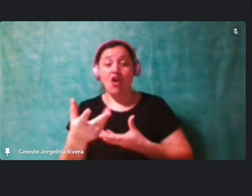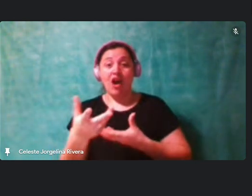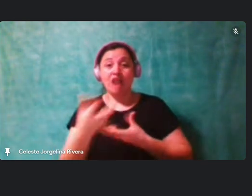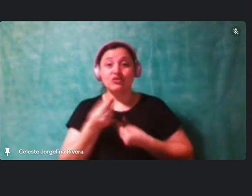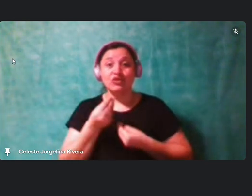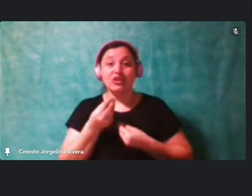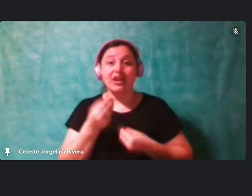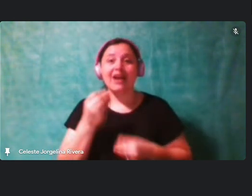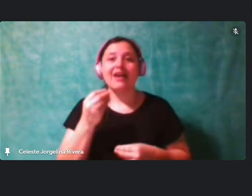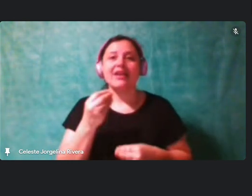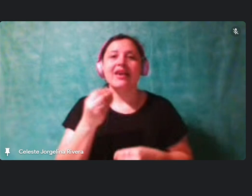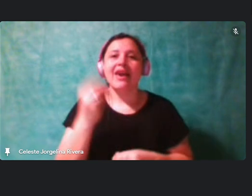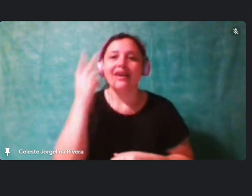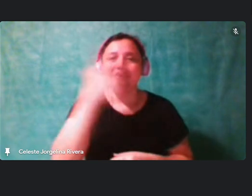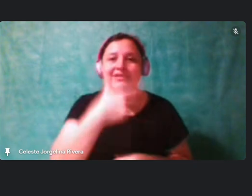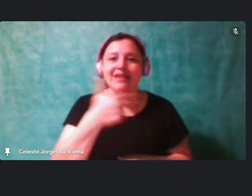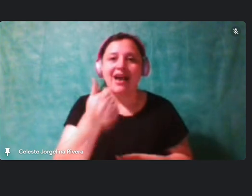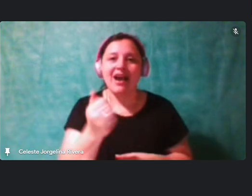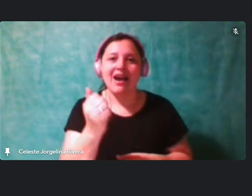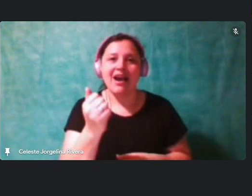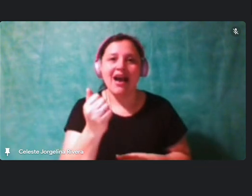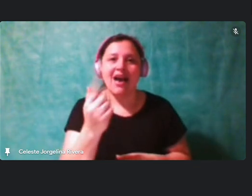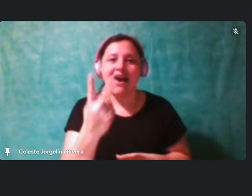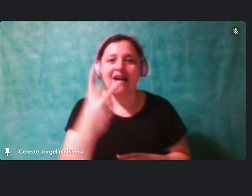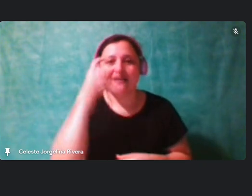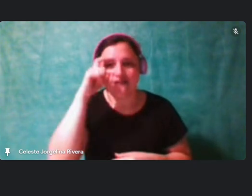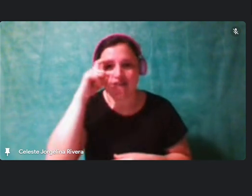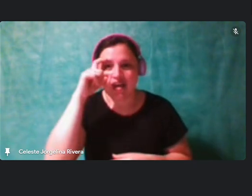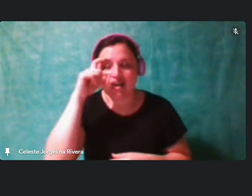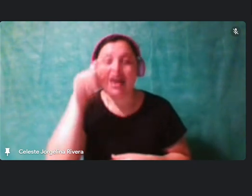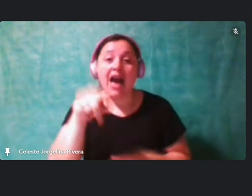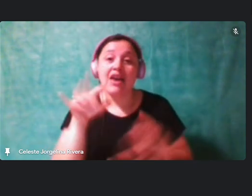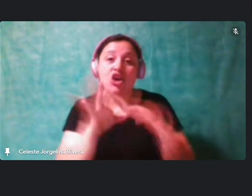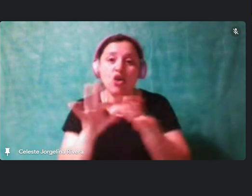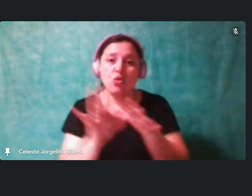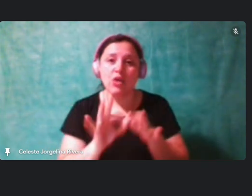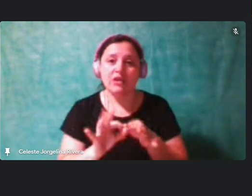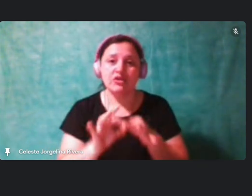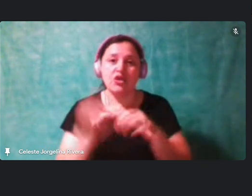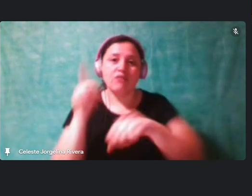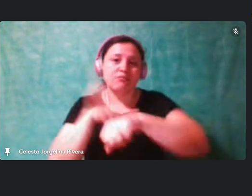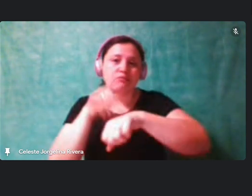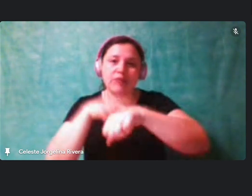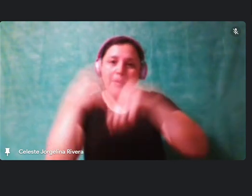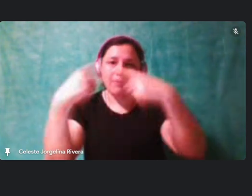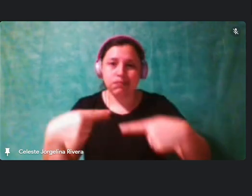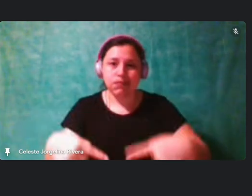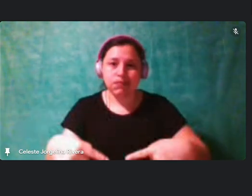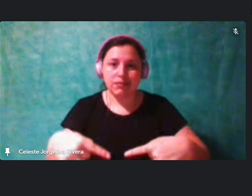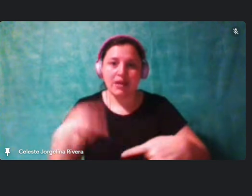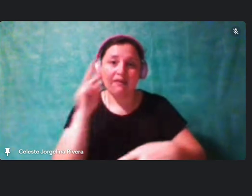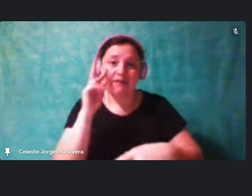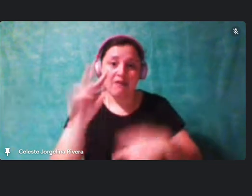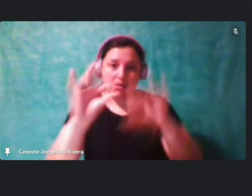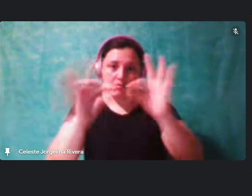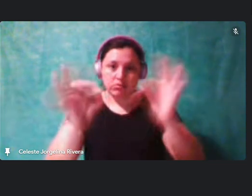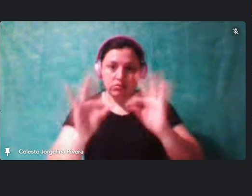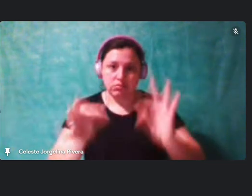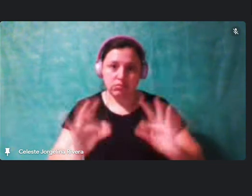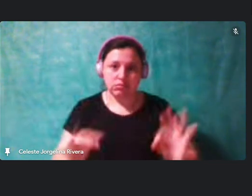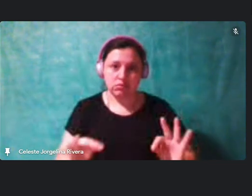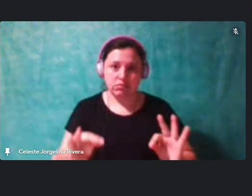la conjugación en los distintos tiempos y modos que puede aparecer. Cuando es auxiliar, siempre es